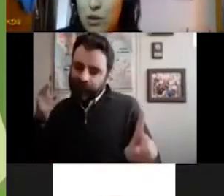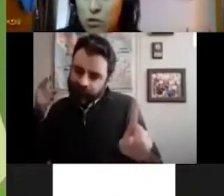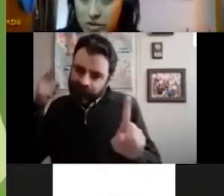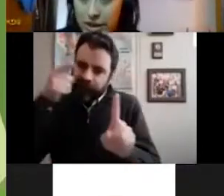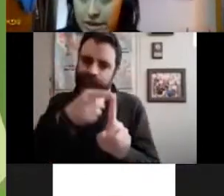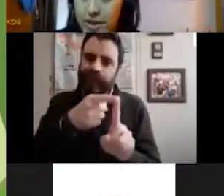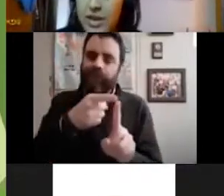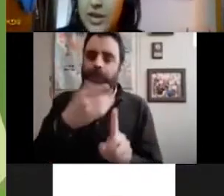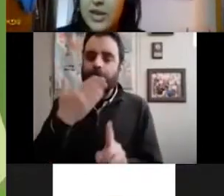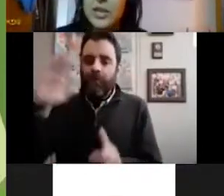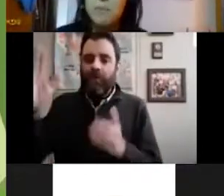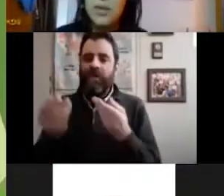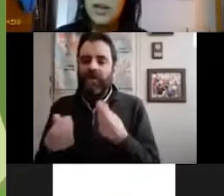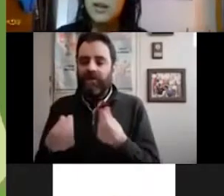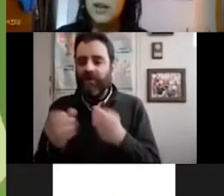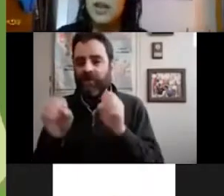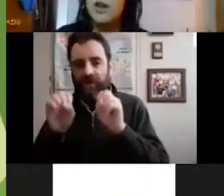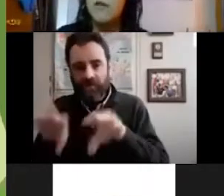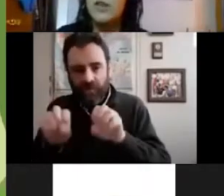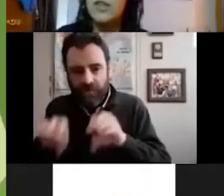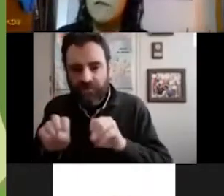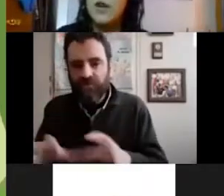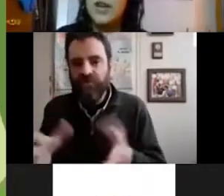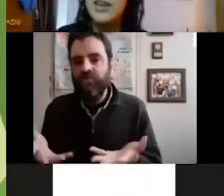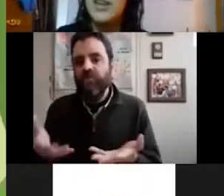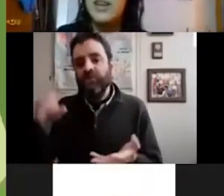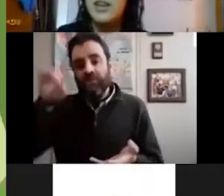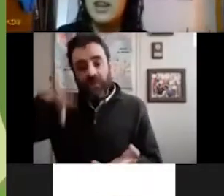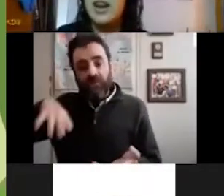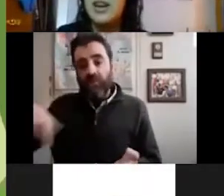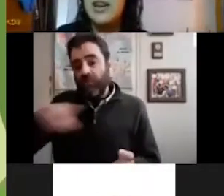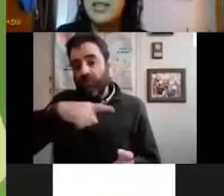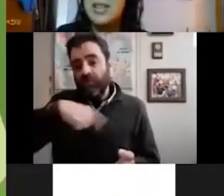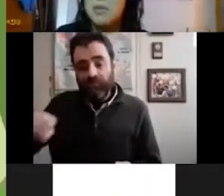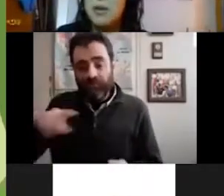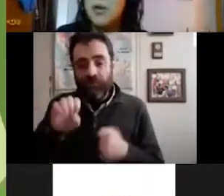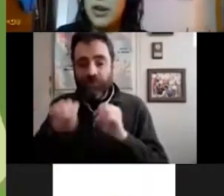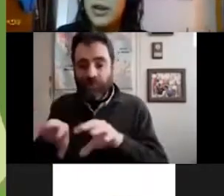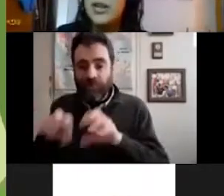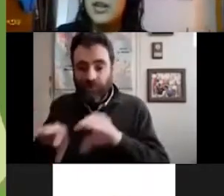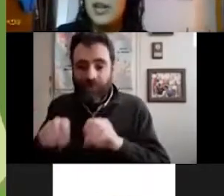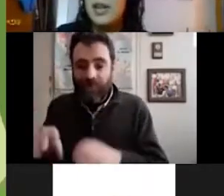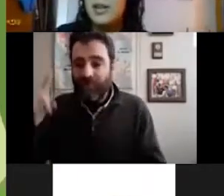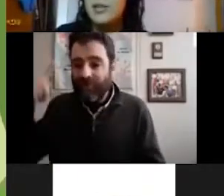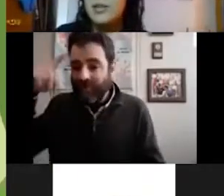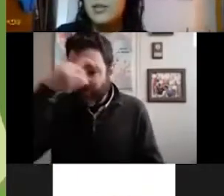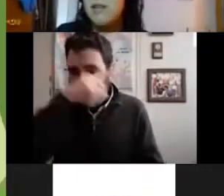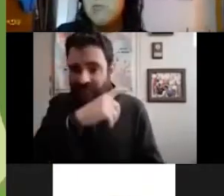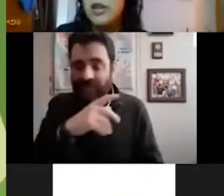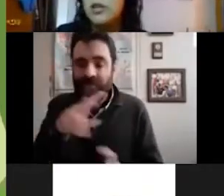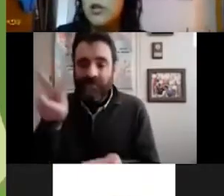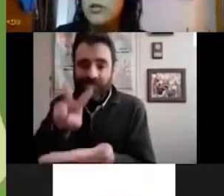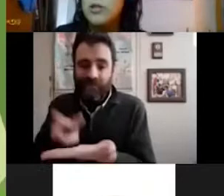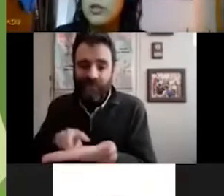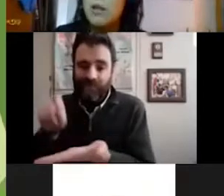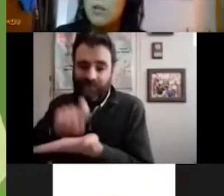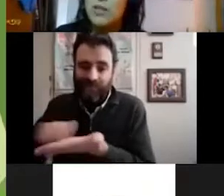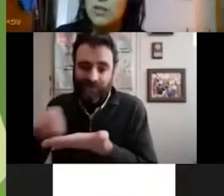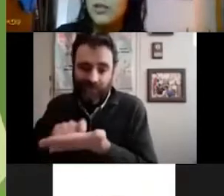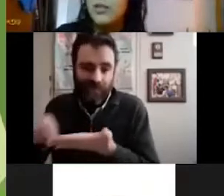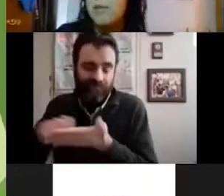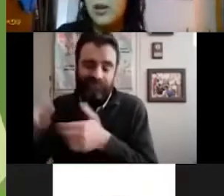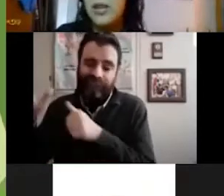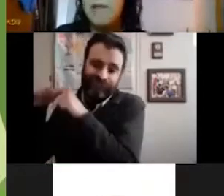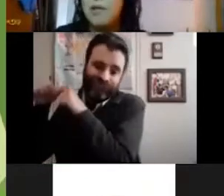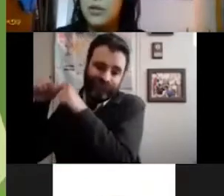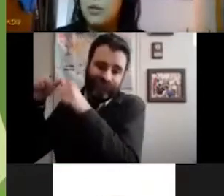entre otras cosas. También el objetivo es que la calidad de la enseñanza mejore. Sabemos que todos en la